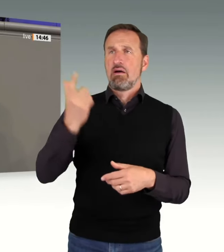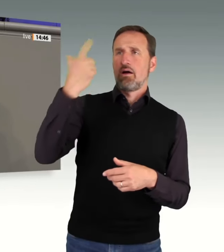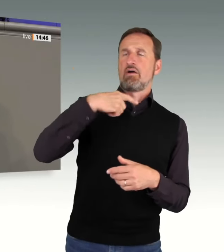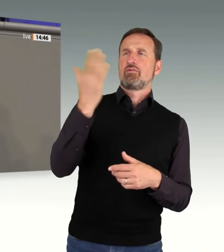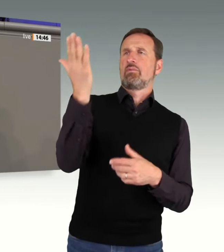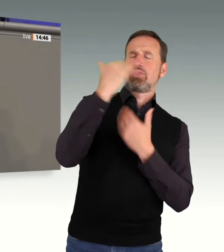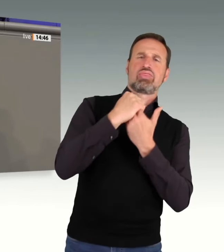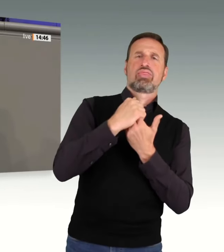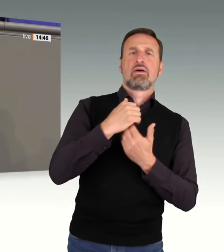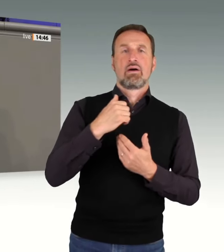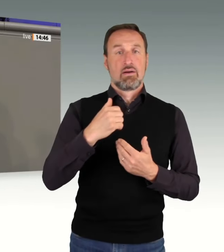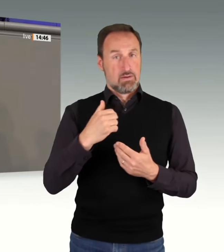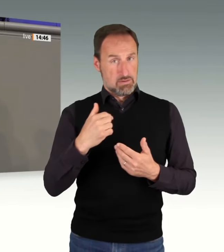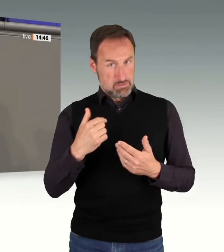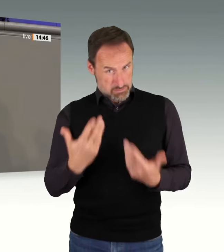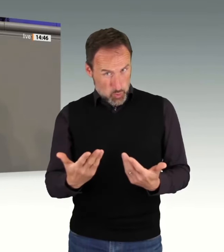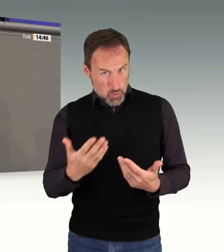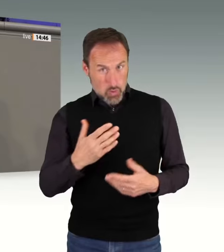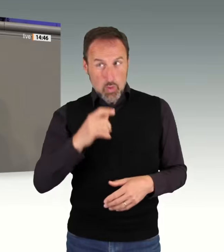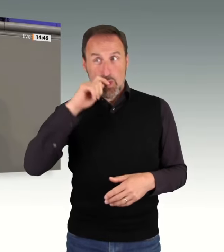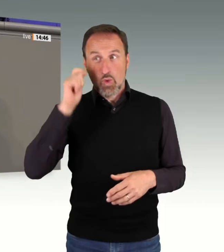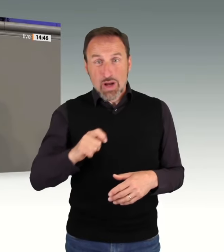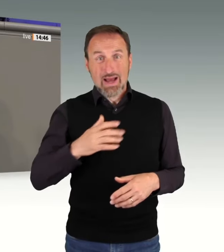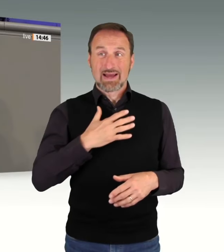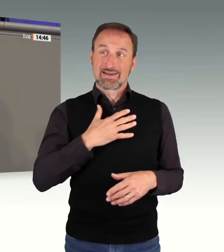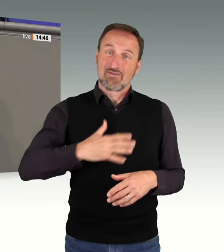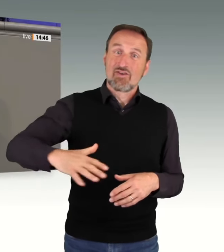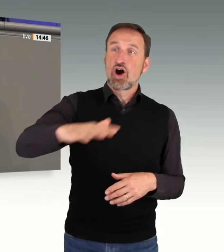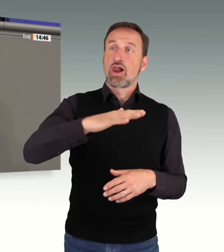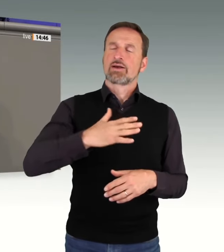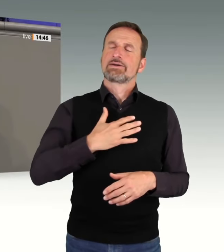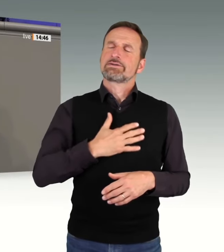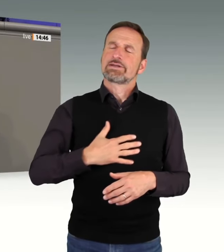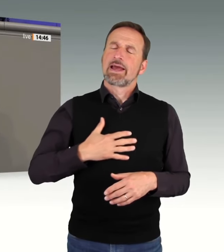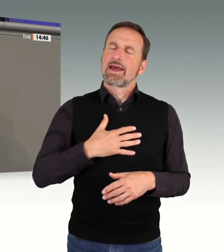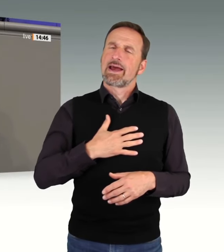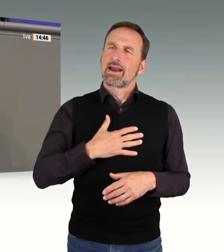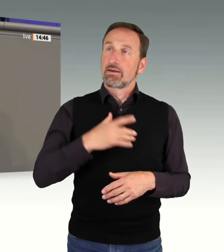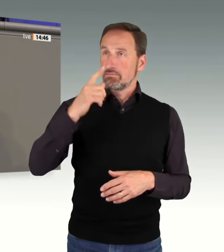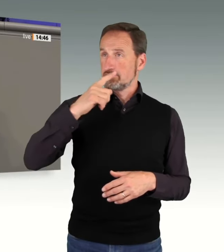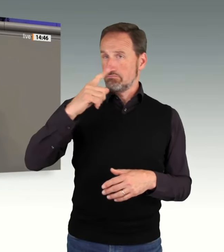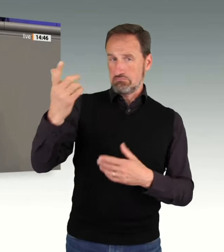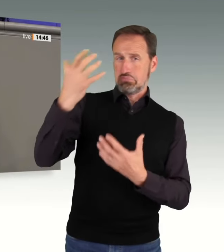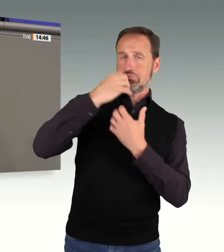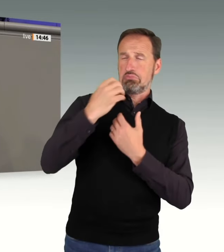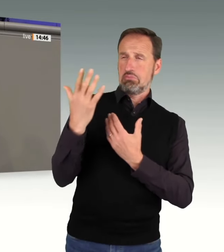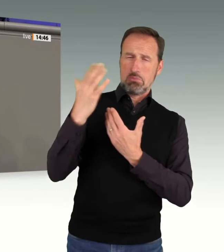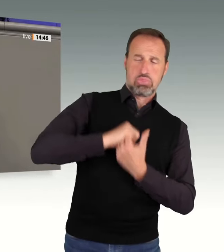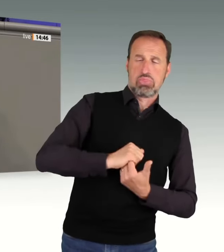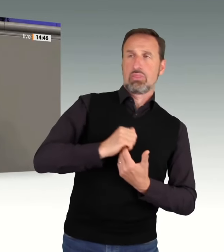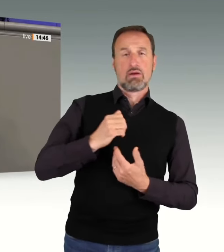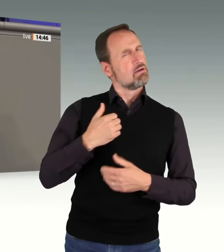Ukrainer verdienen. Die verdienen Ruhe. Ruhe, einfach Ruhe nach diesem